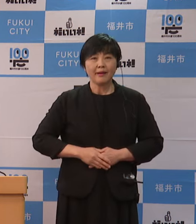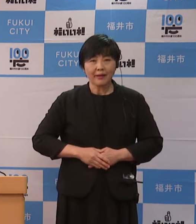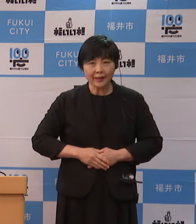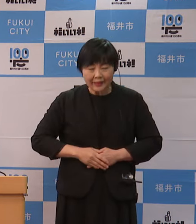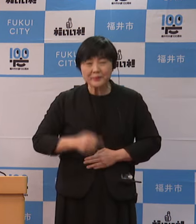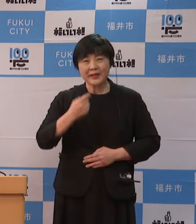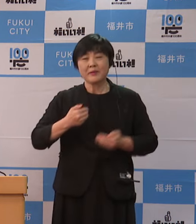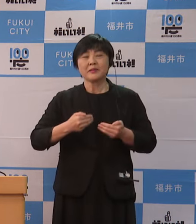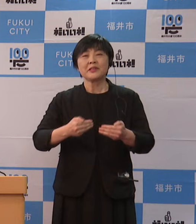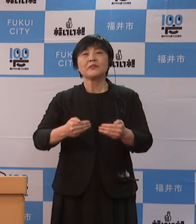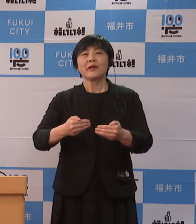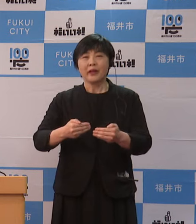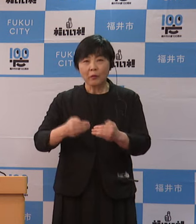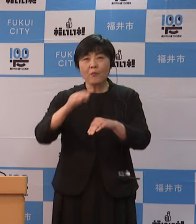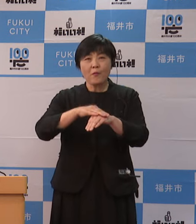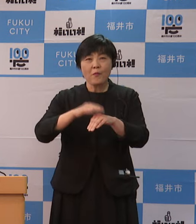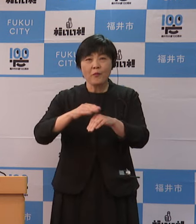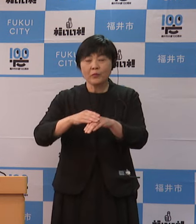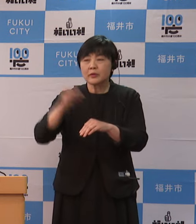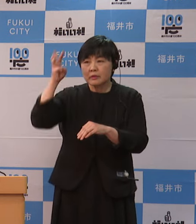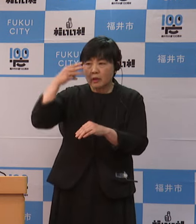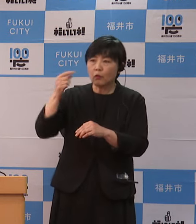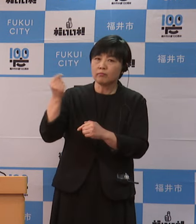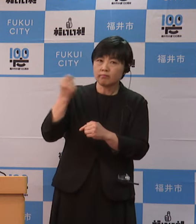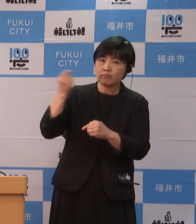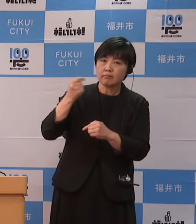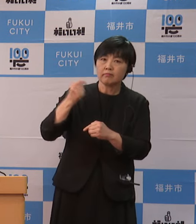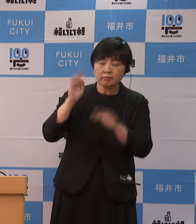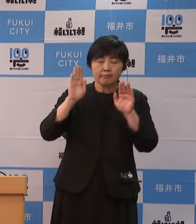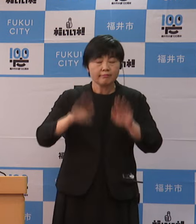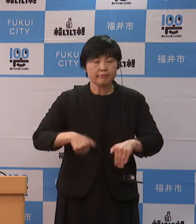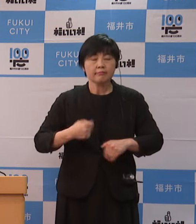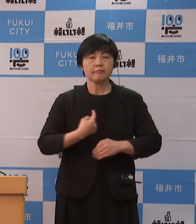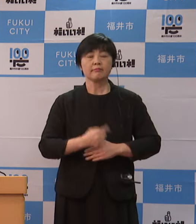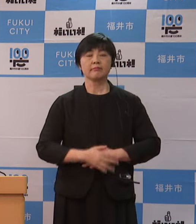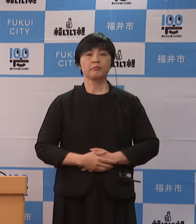い話を聞かせていただきましたと。